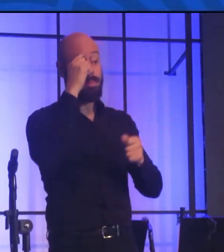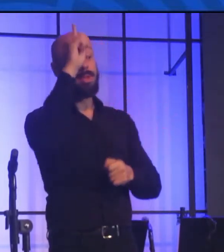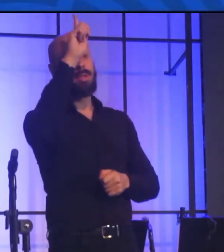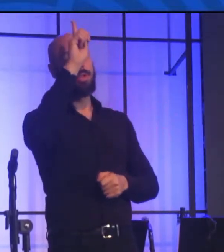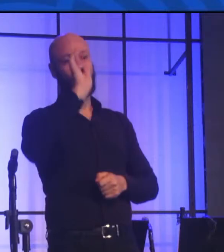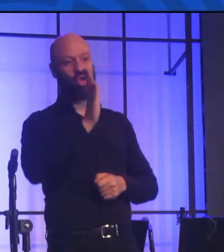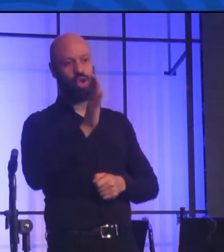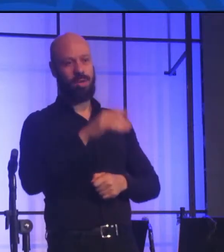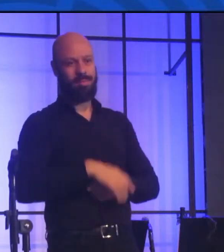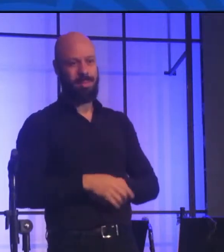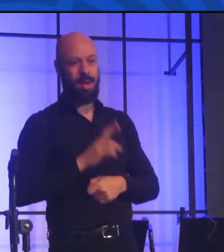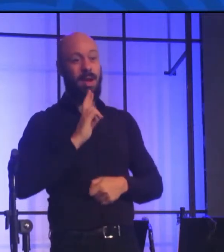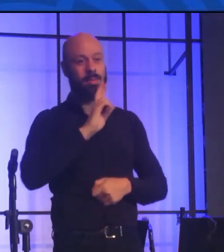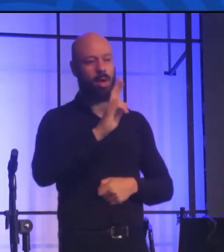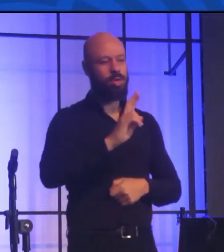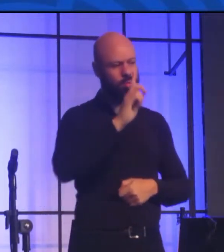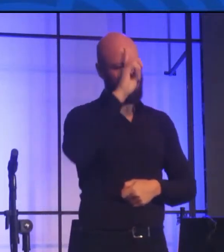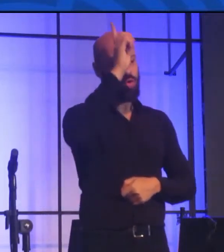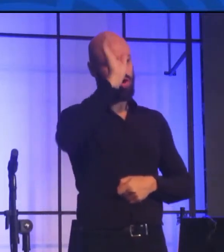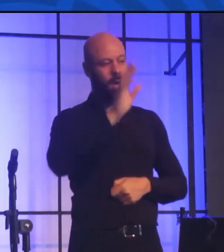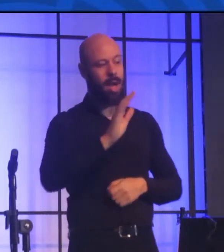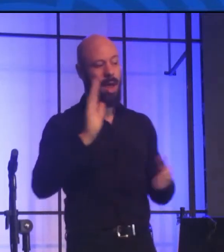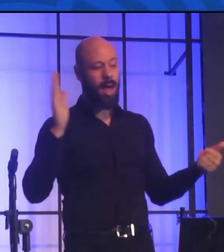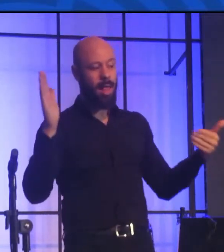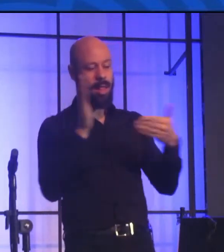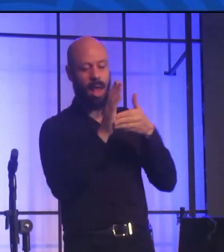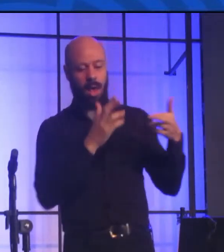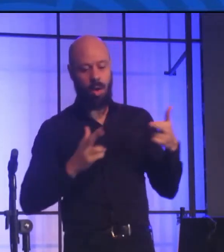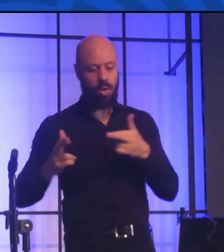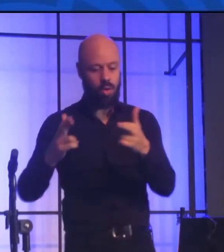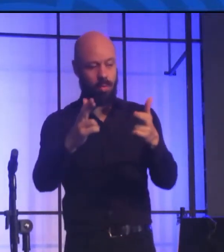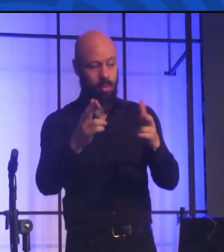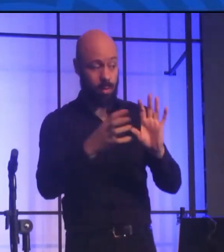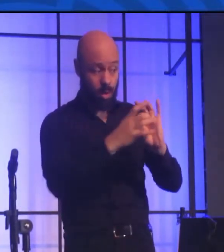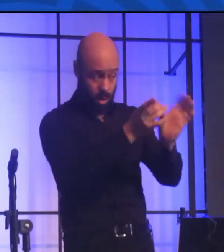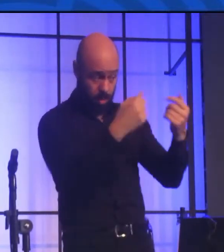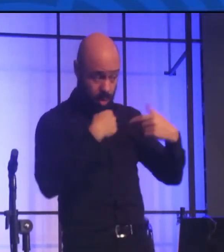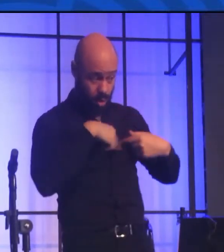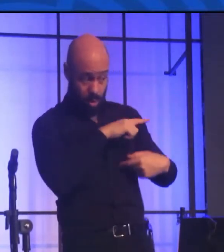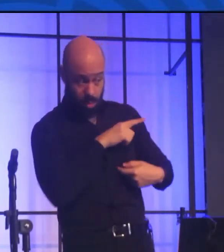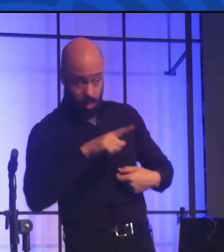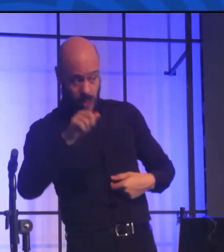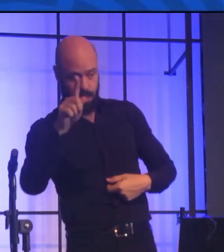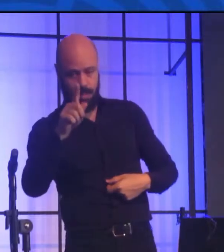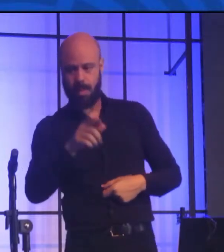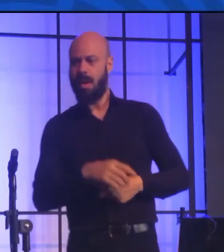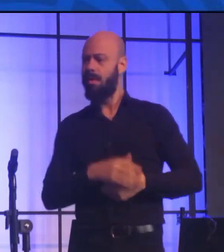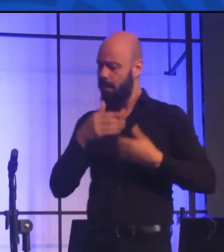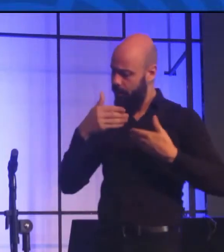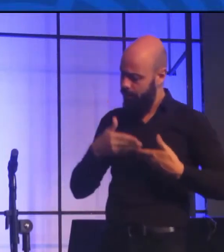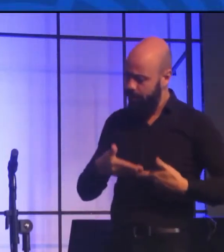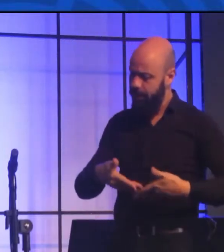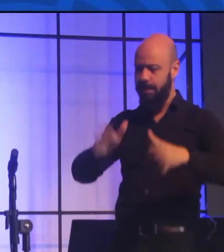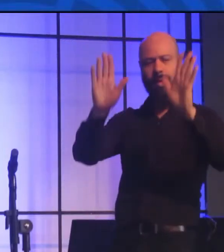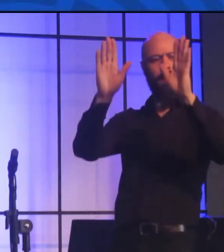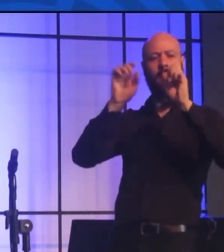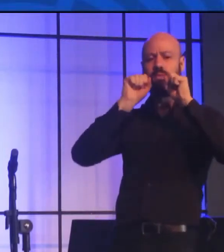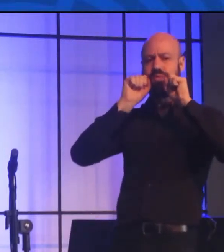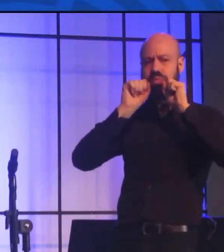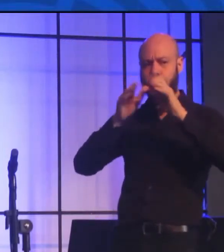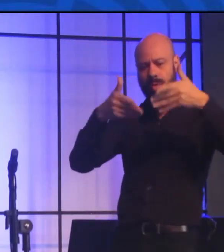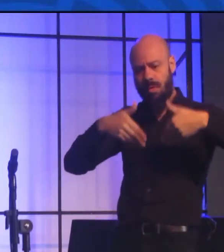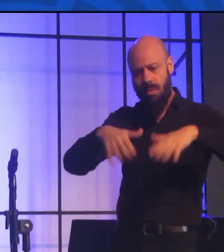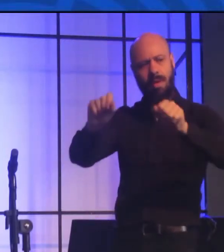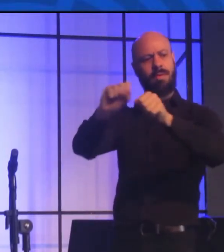solução, nós vamos até o Jordão cortar a árvore se você permitir. E ele disse: vão, eu permito, eu abençoo,